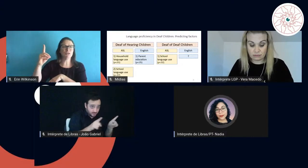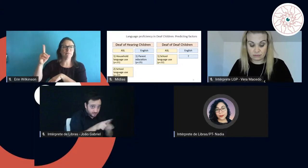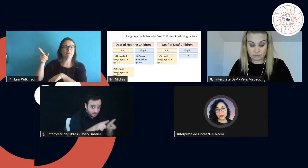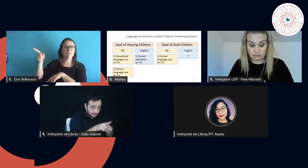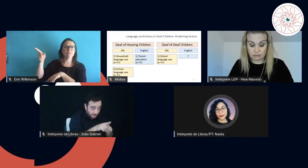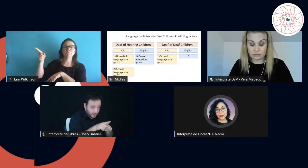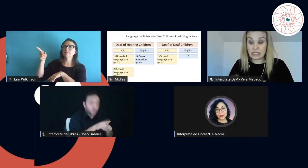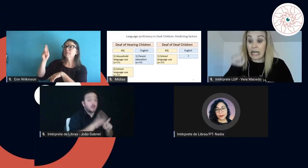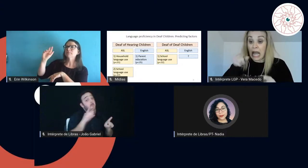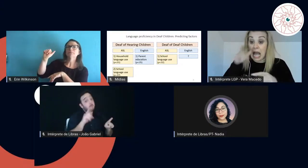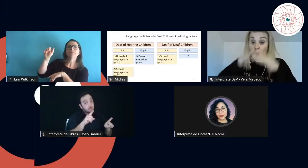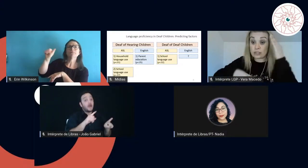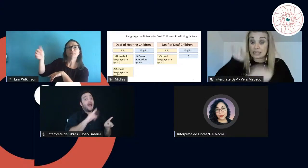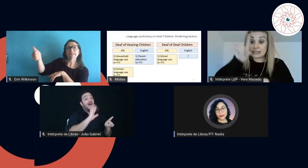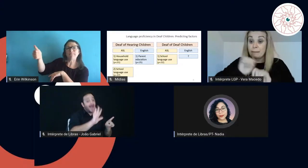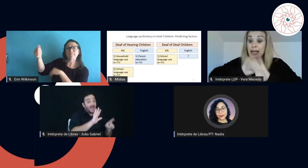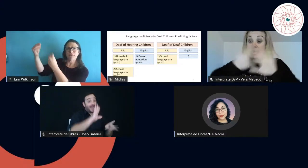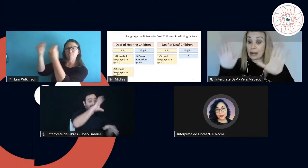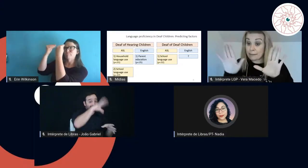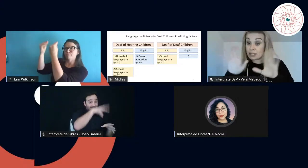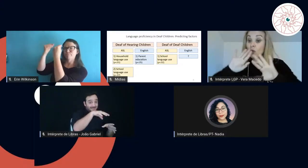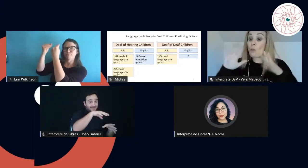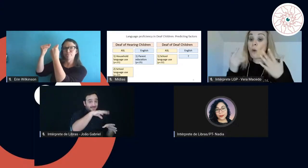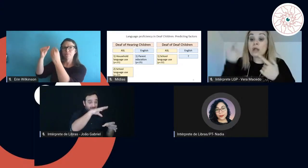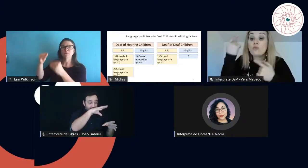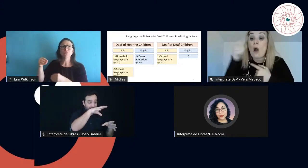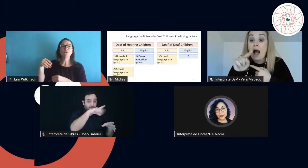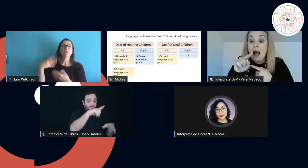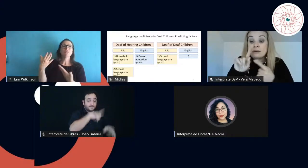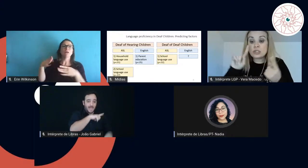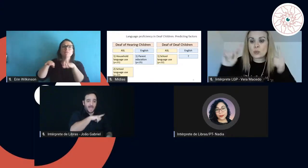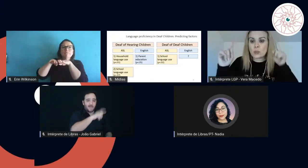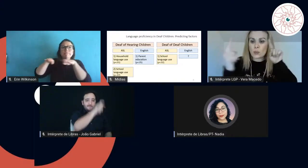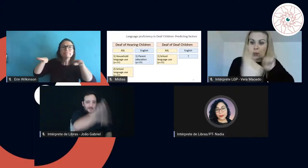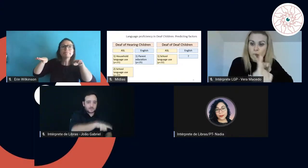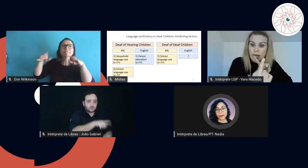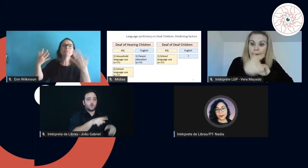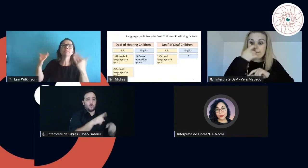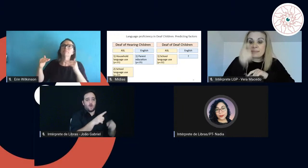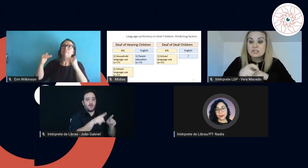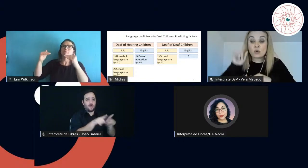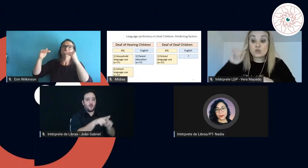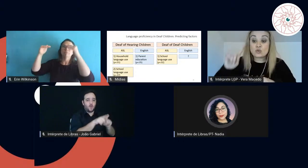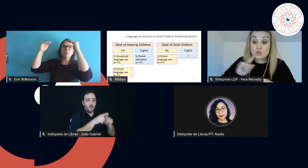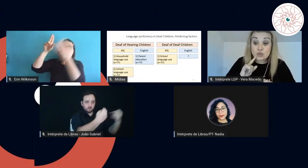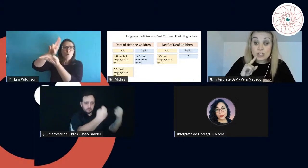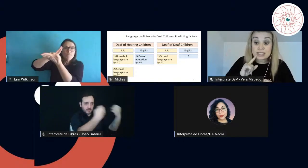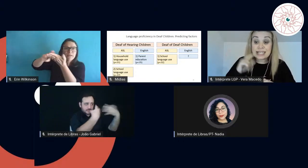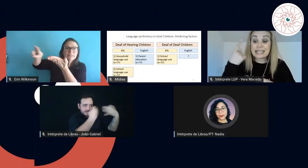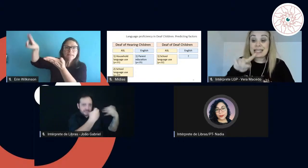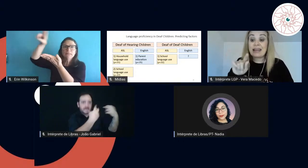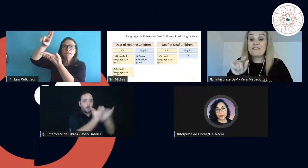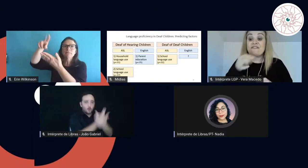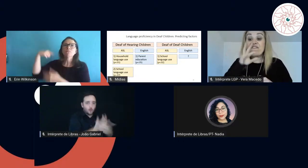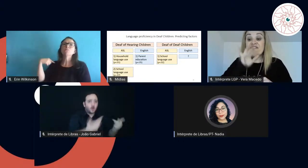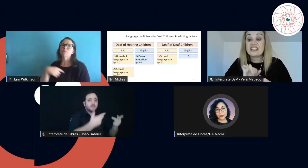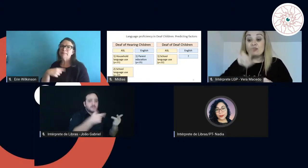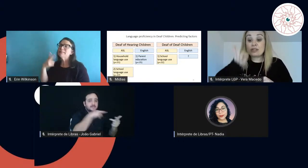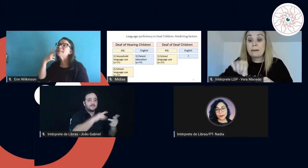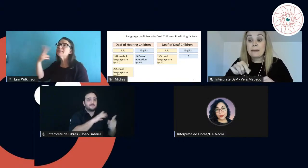E isso acontece também, obviamente, a quando há a inversão disso de pessoas surdas têm em seus lares esse